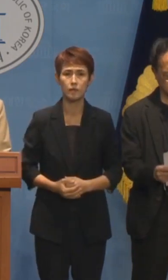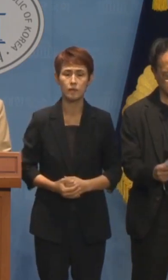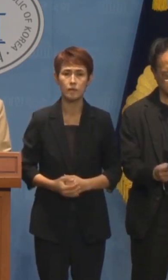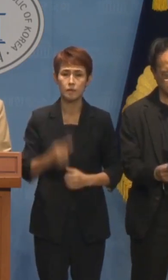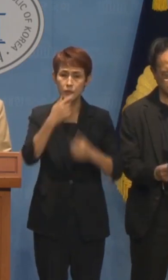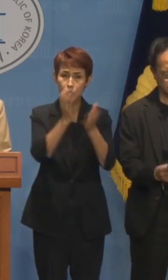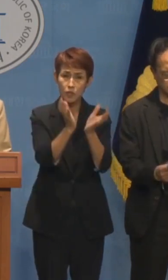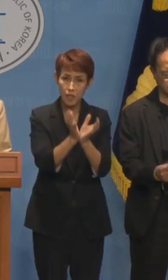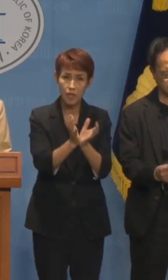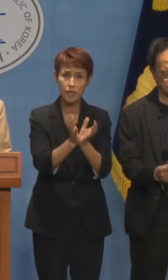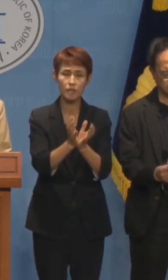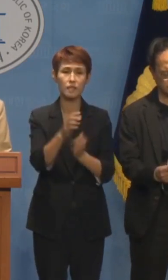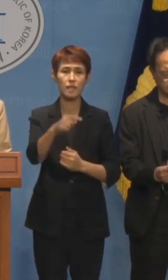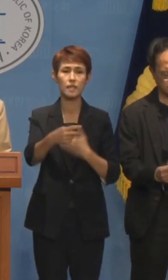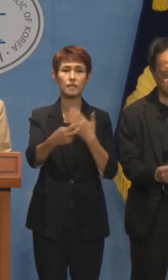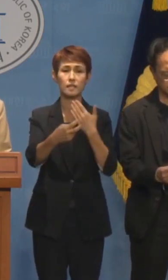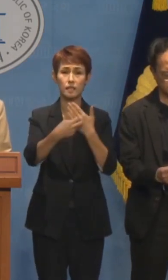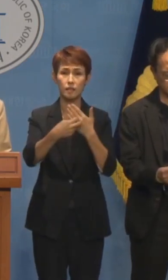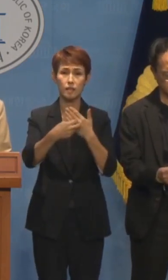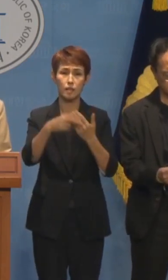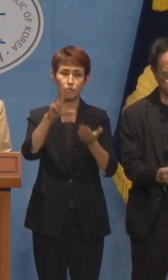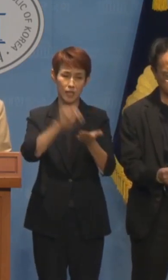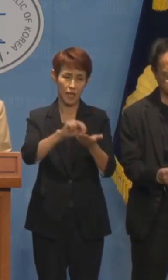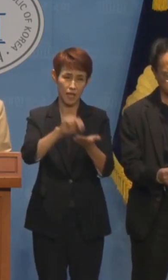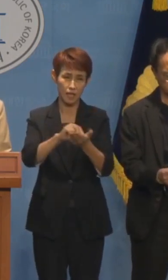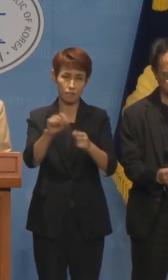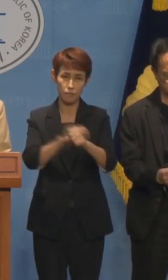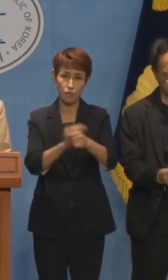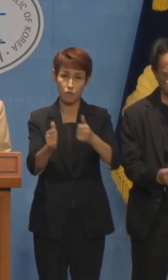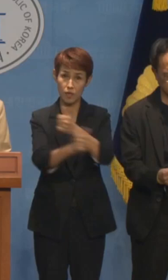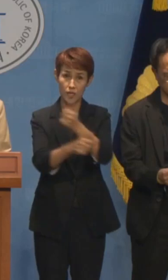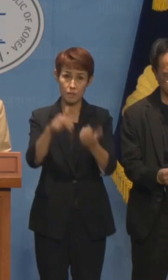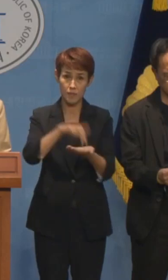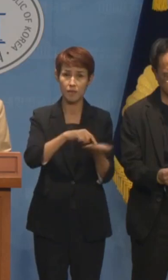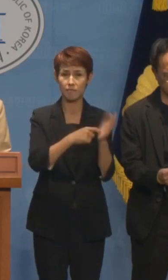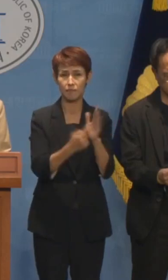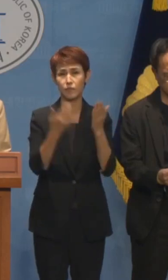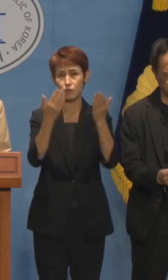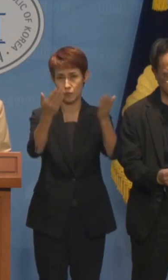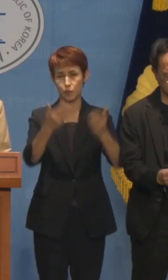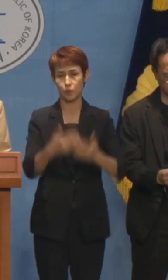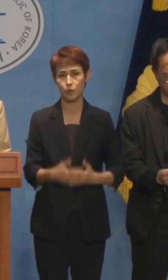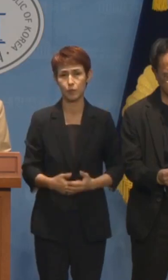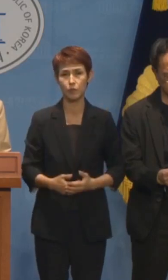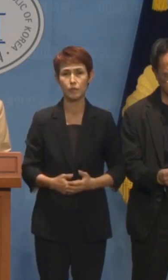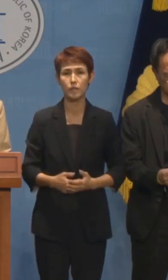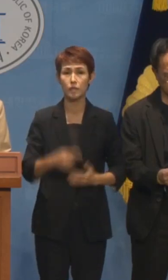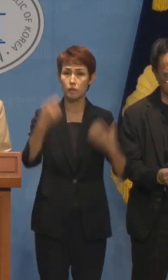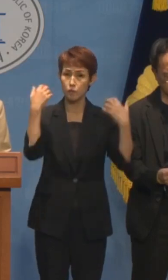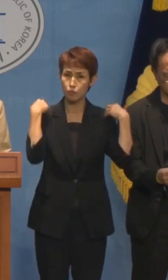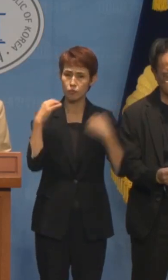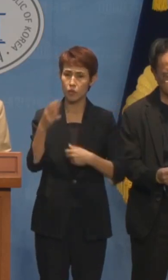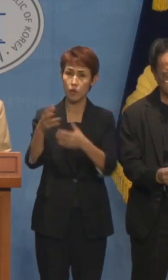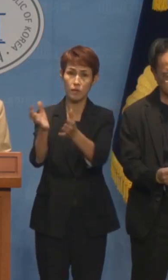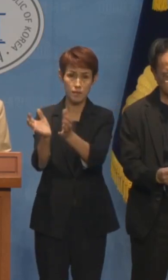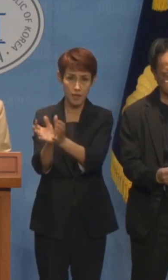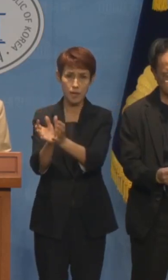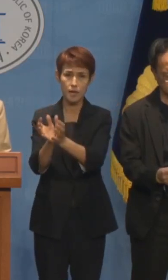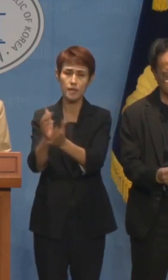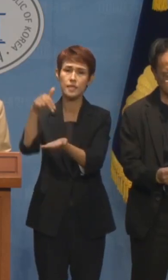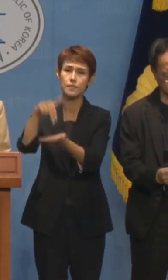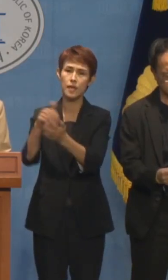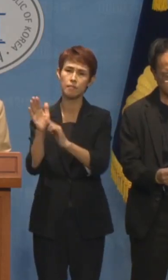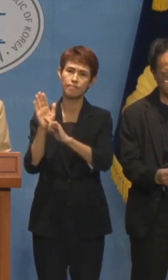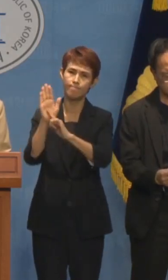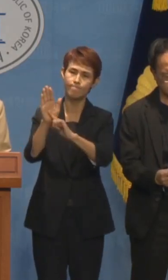민주당 의료대란 대책 특위의 입장을 명확히 밝혀 드리는 바이며 이에 대한 정부와 여당의 전향적인 입장